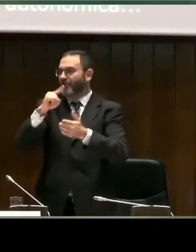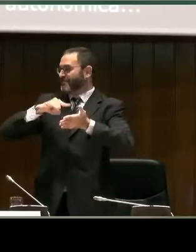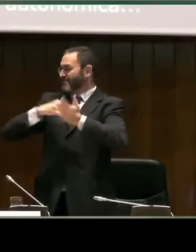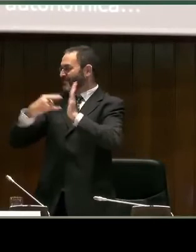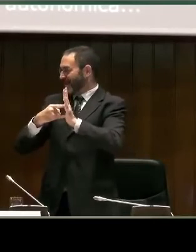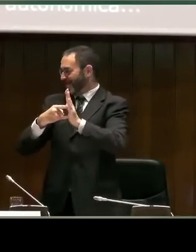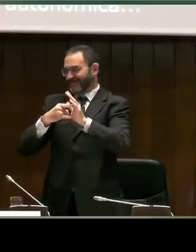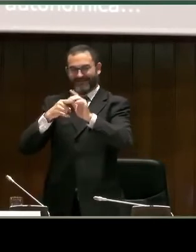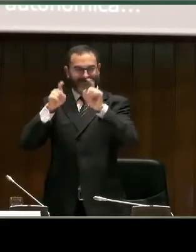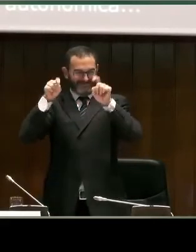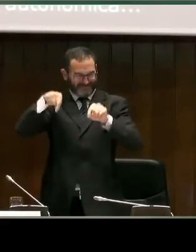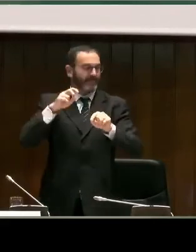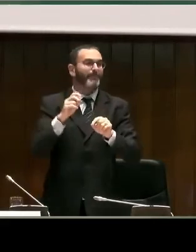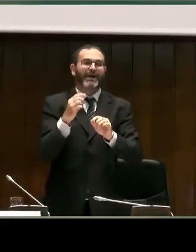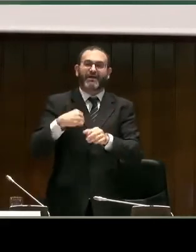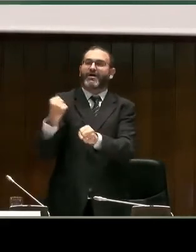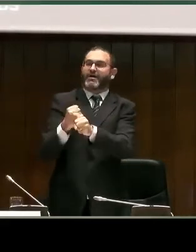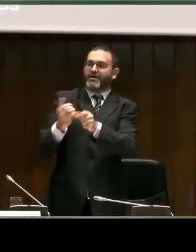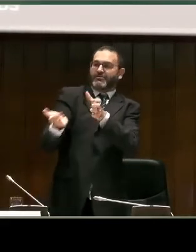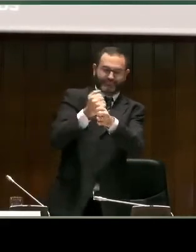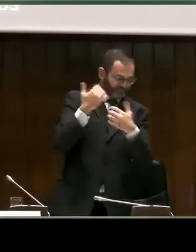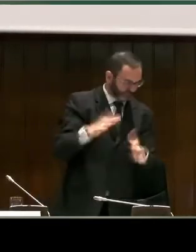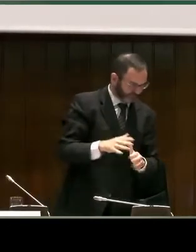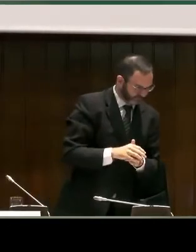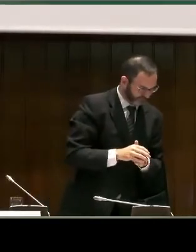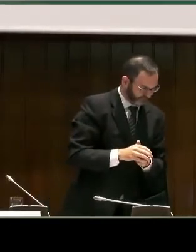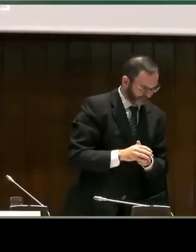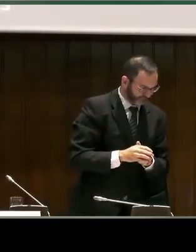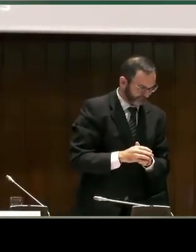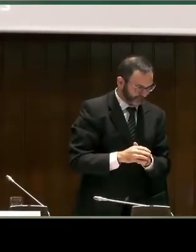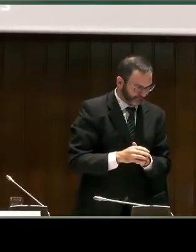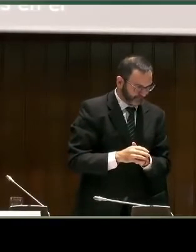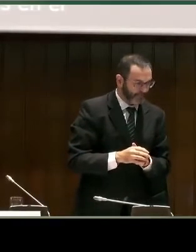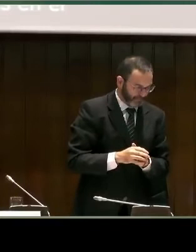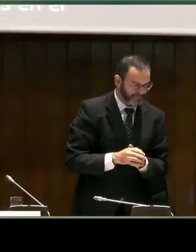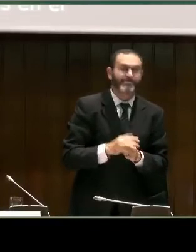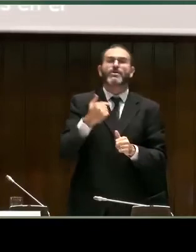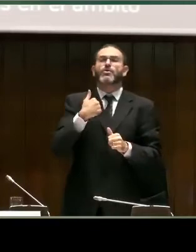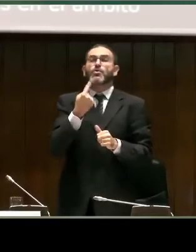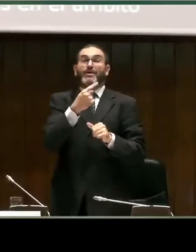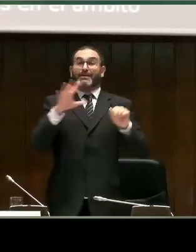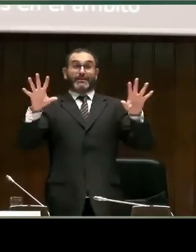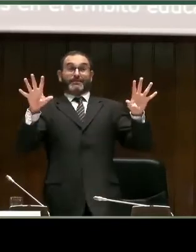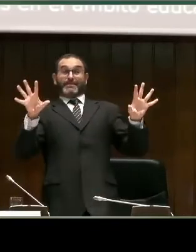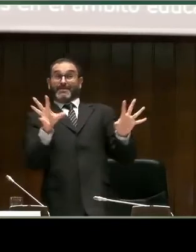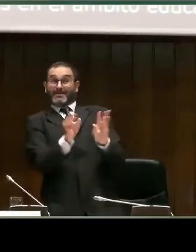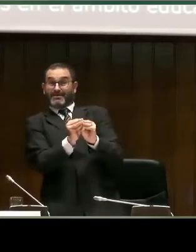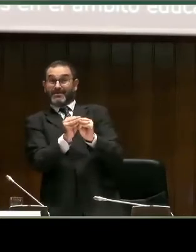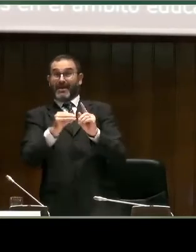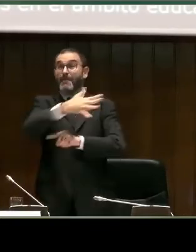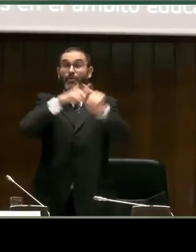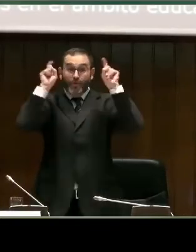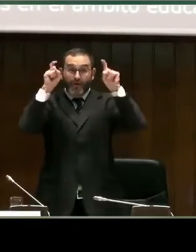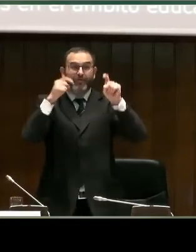Pero todavía hay que desarrollar una normativa al respecto, aunque ya hay un trabajo previo y se ha conseguido a